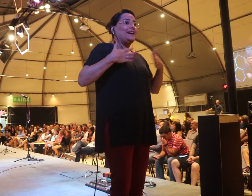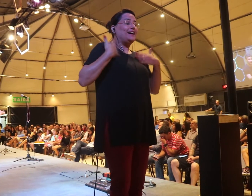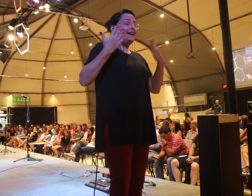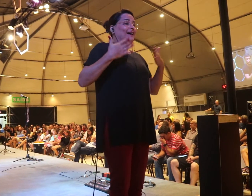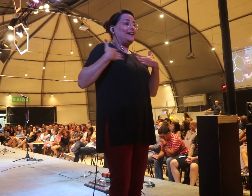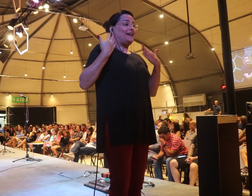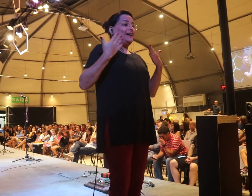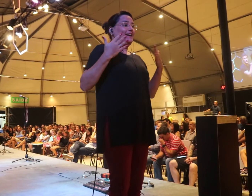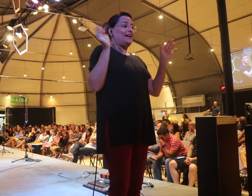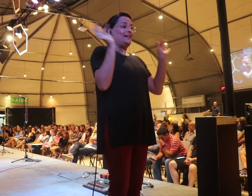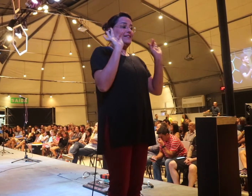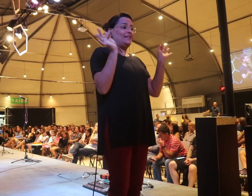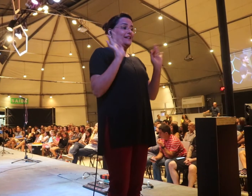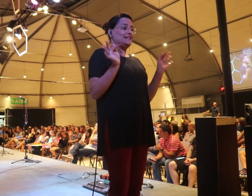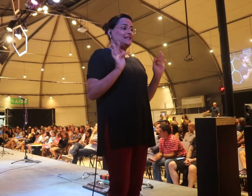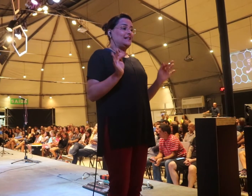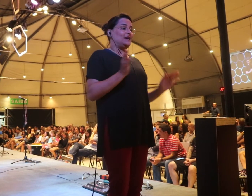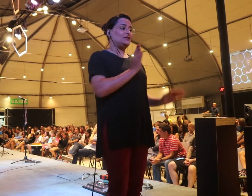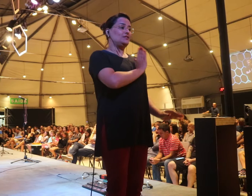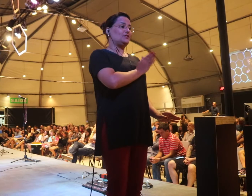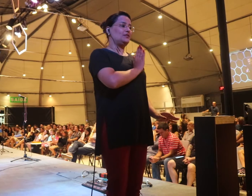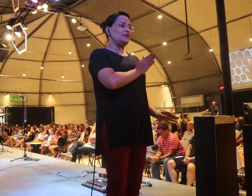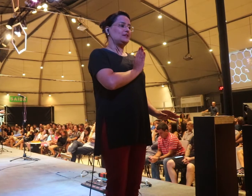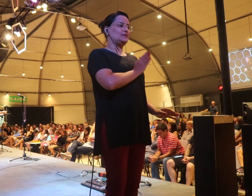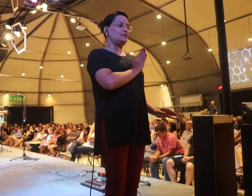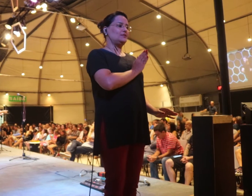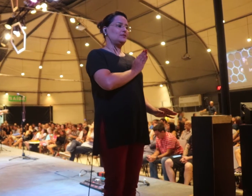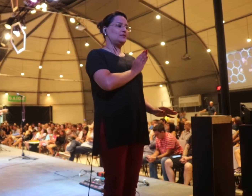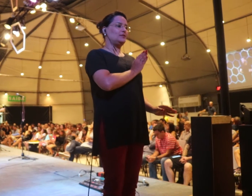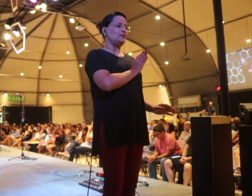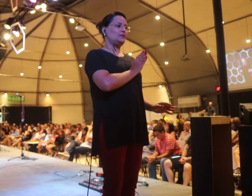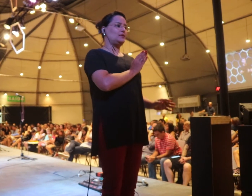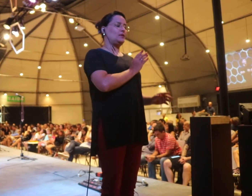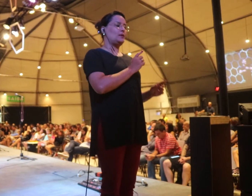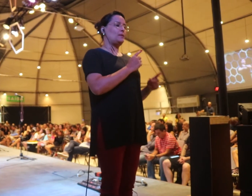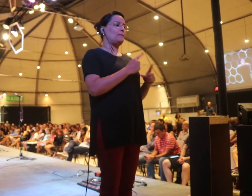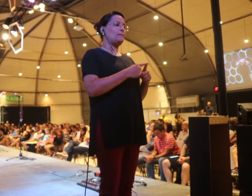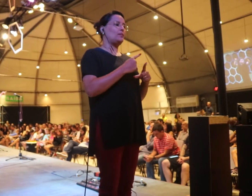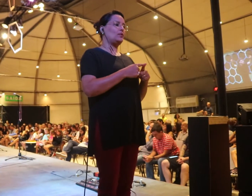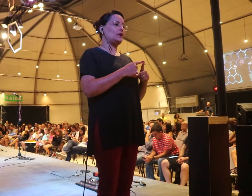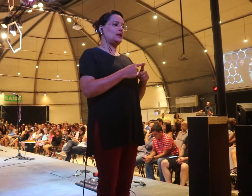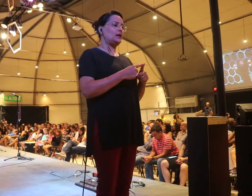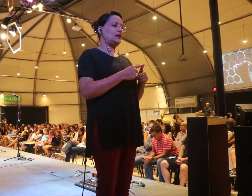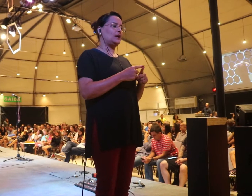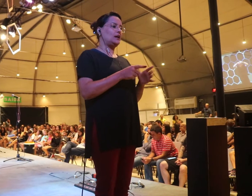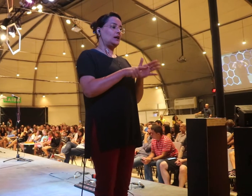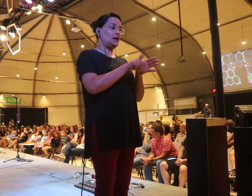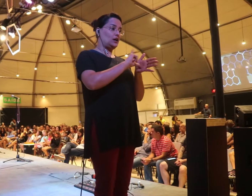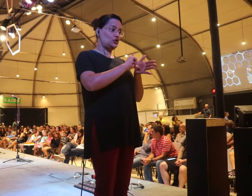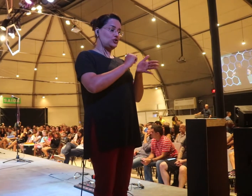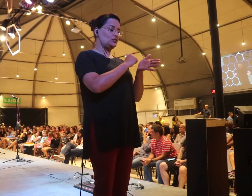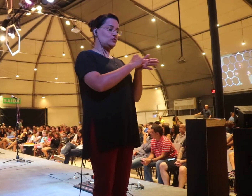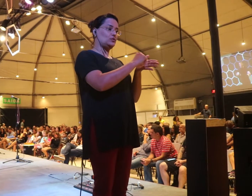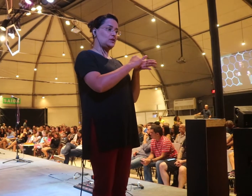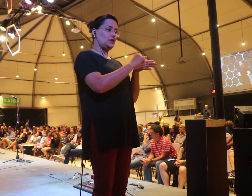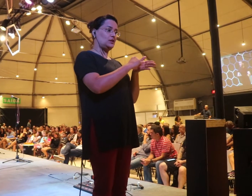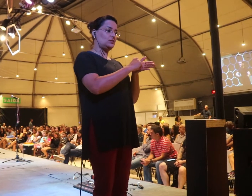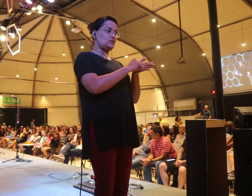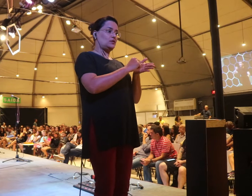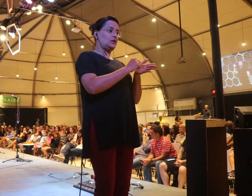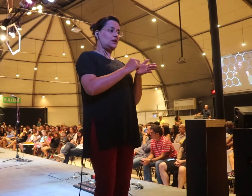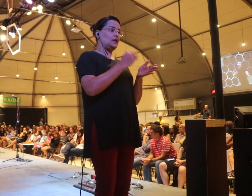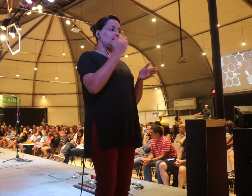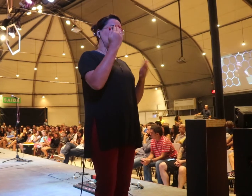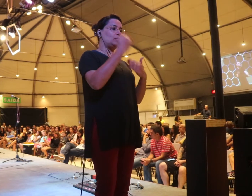Porque Paulo, nos primeiros capítulos de Romanos, ele está provando a tese de que todos os seres humanos